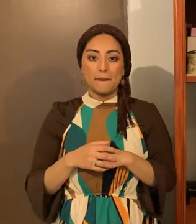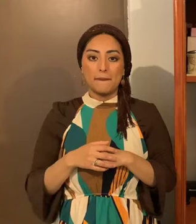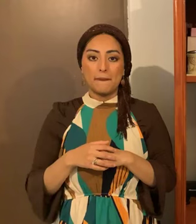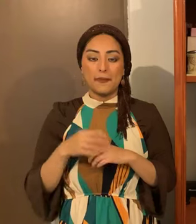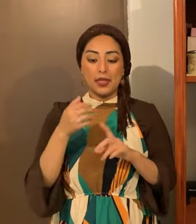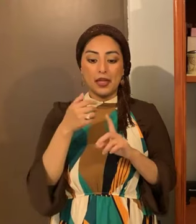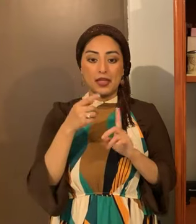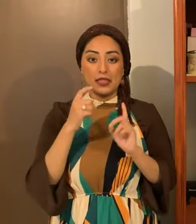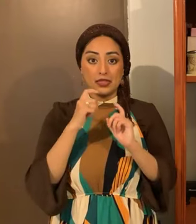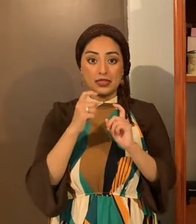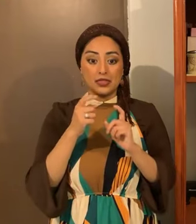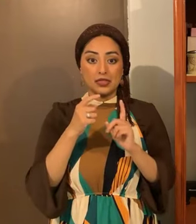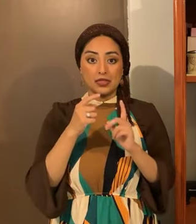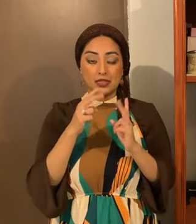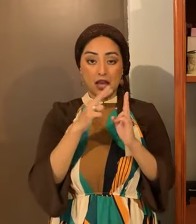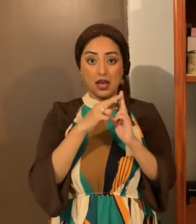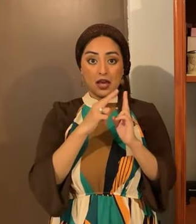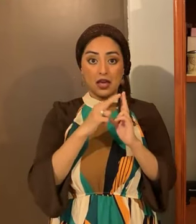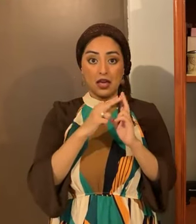le asignaron